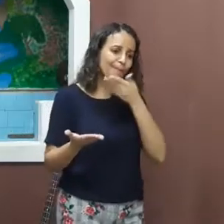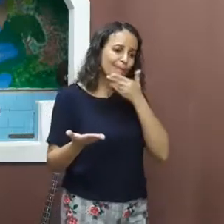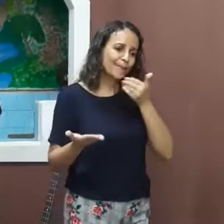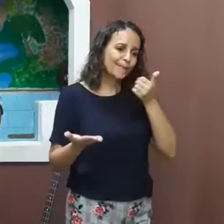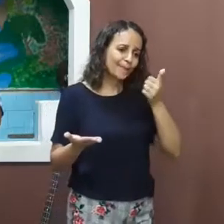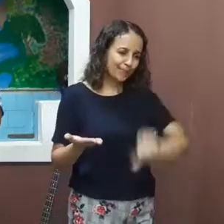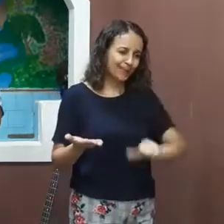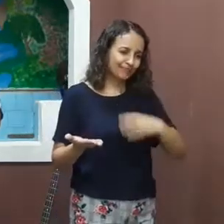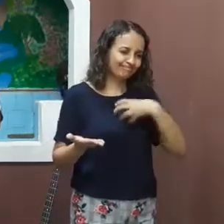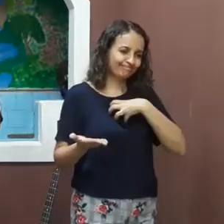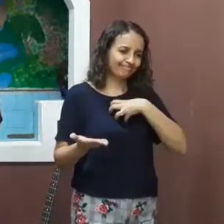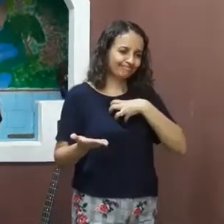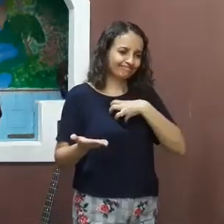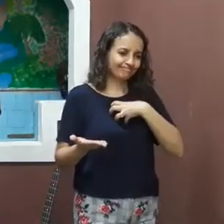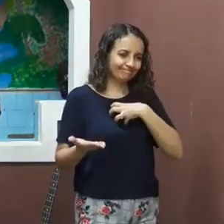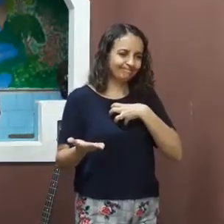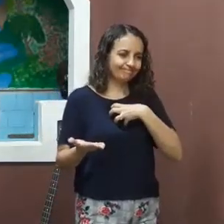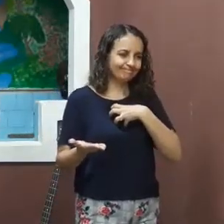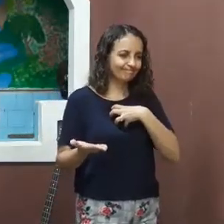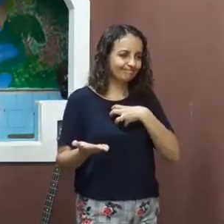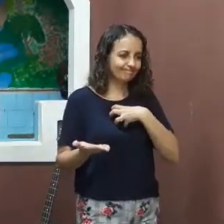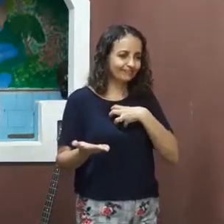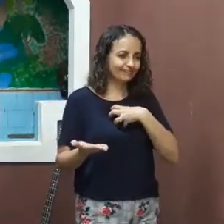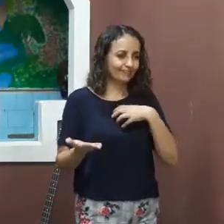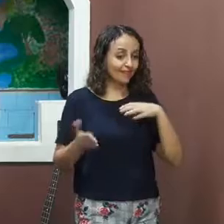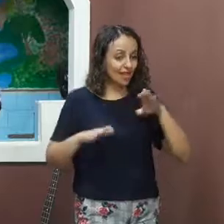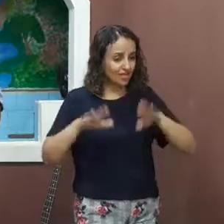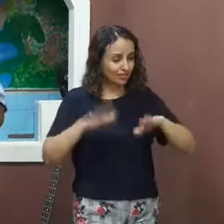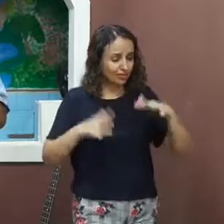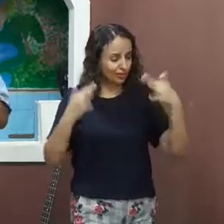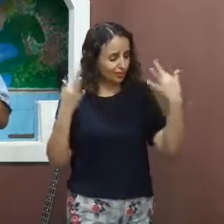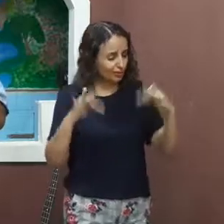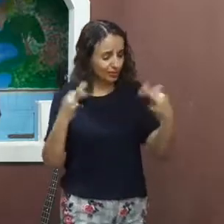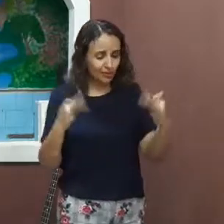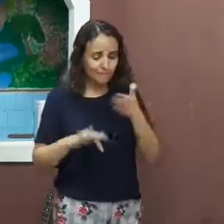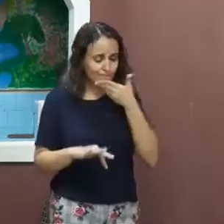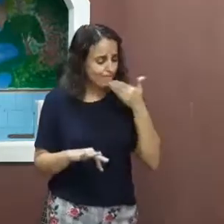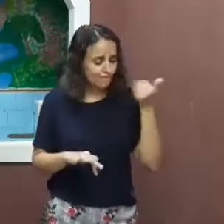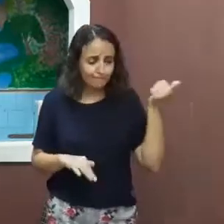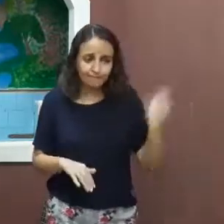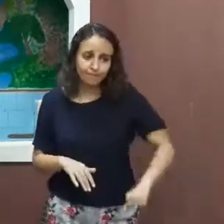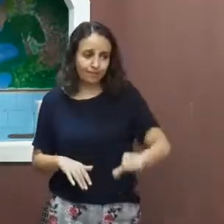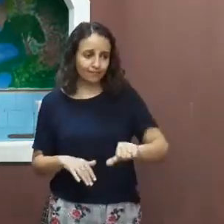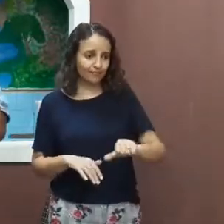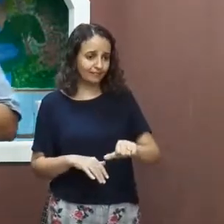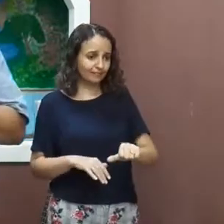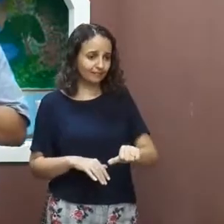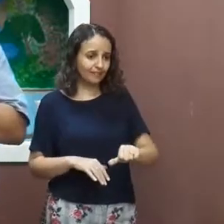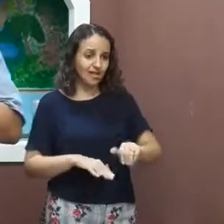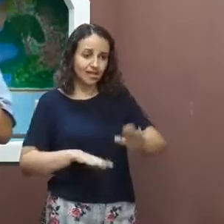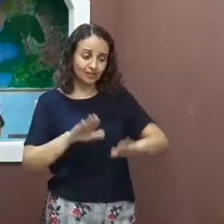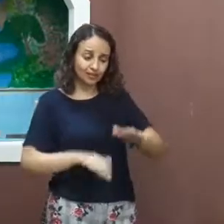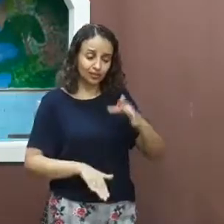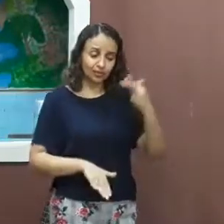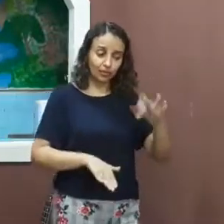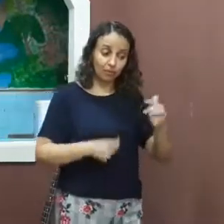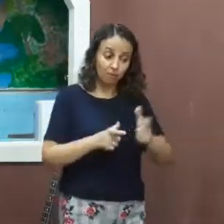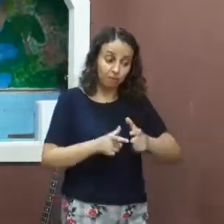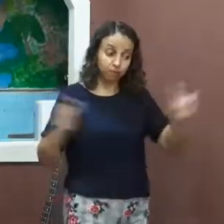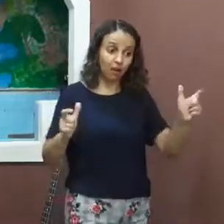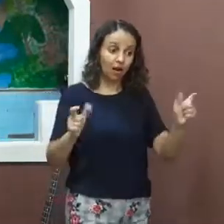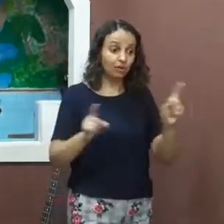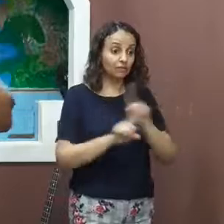Talvez essa é uma das dores mais difíceis de enfrentar. Não vou dizer que é a maior, porque eu não estou